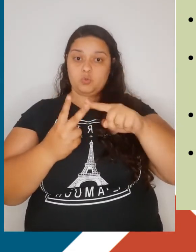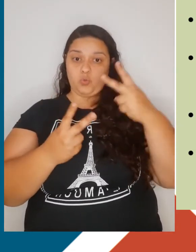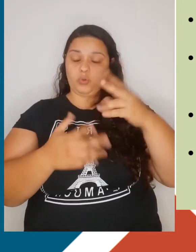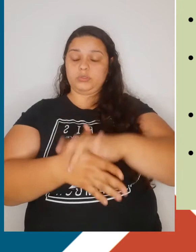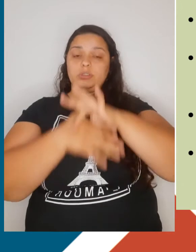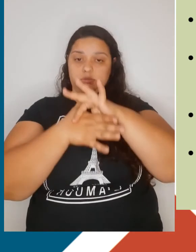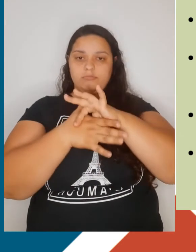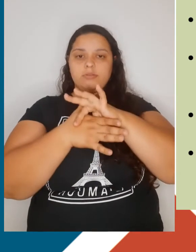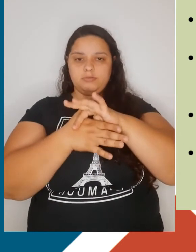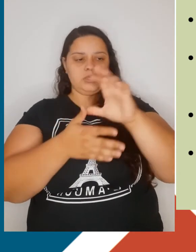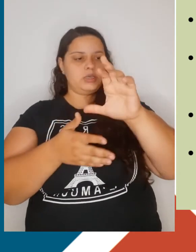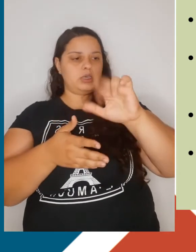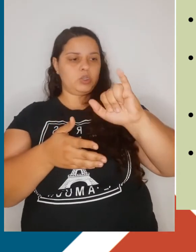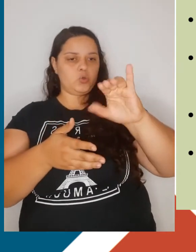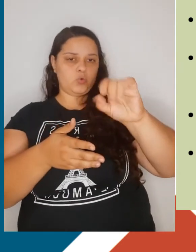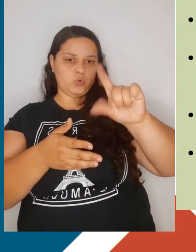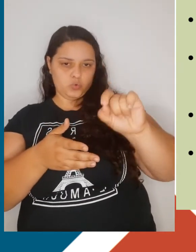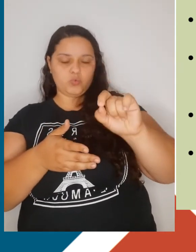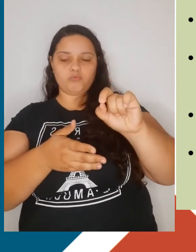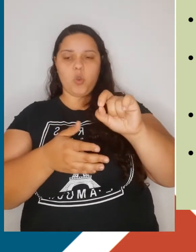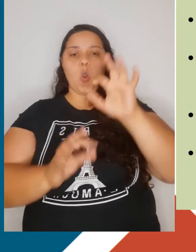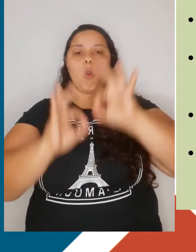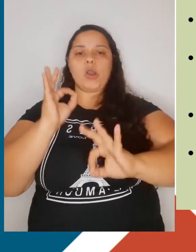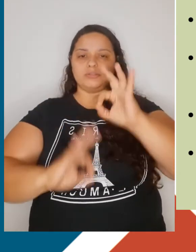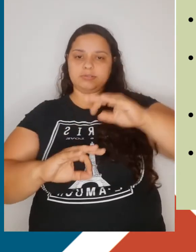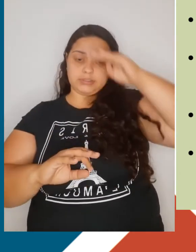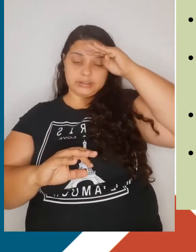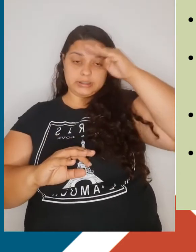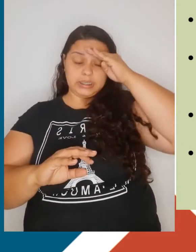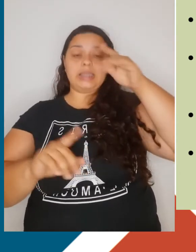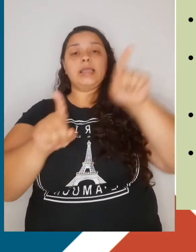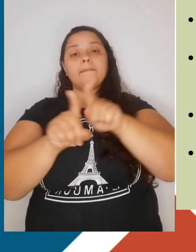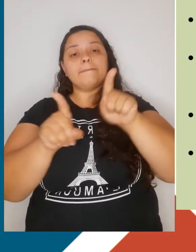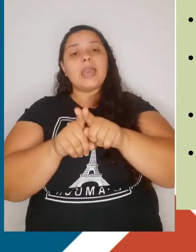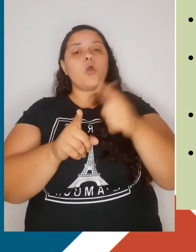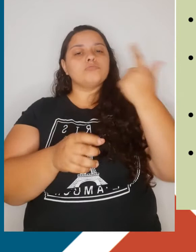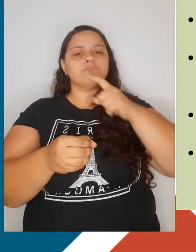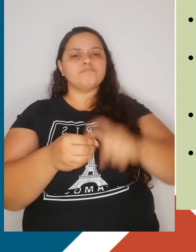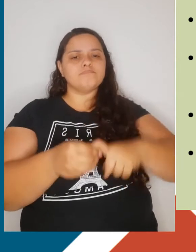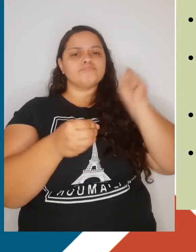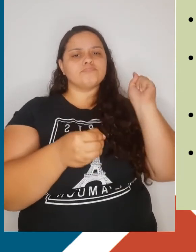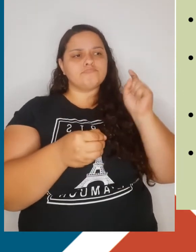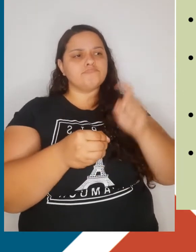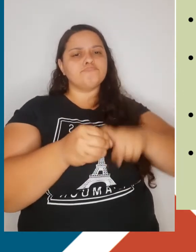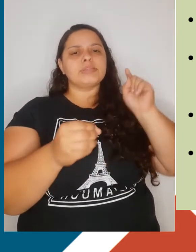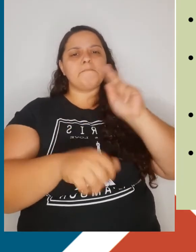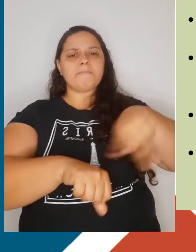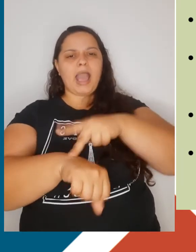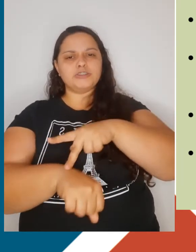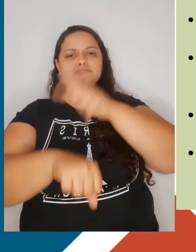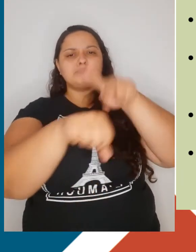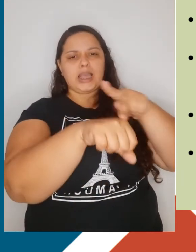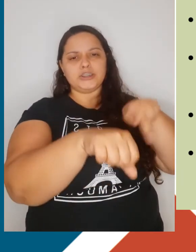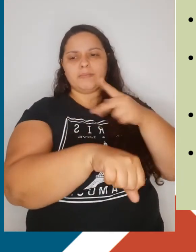dois grandes líderes crioulos que organizaram exércitos e proclamaram a independência em muitos países latino-americanos.